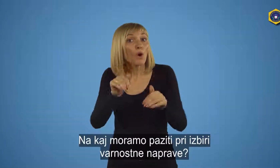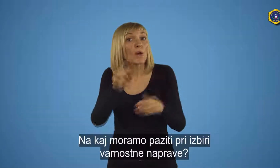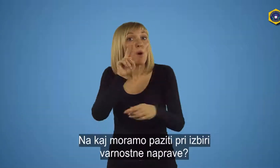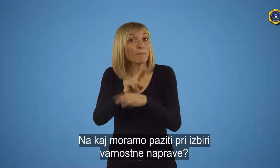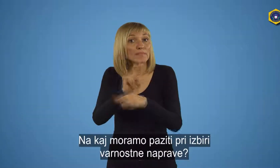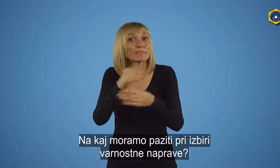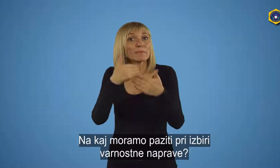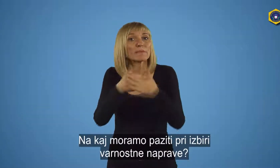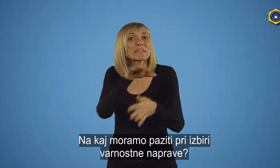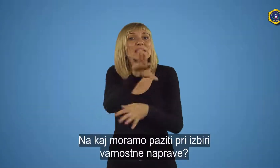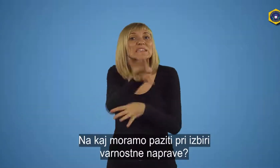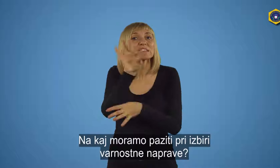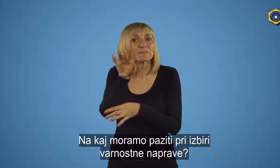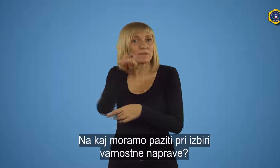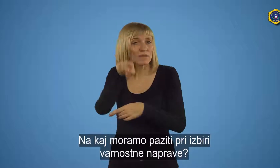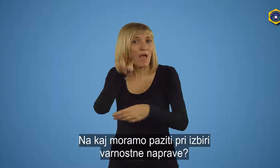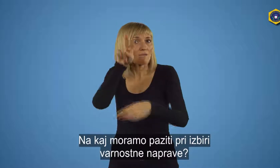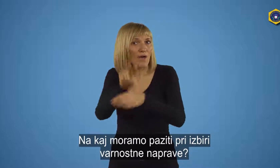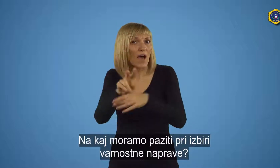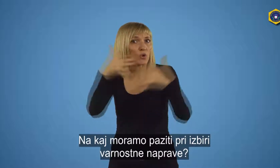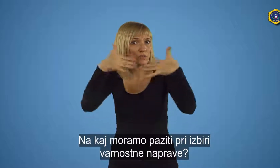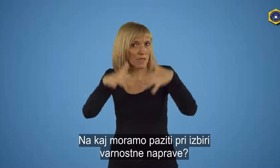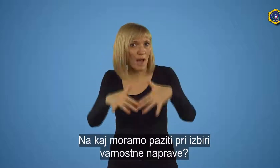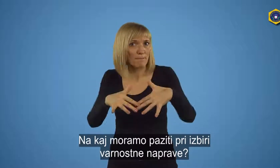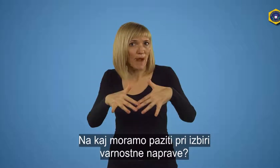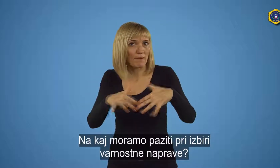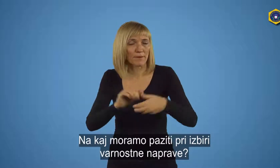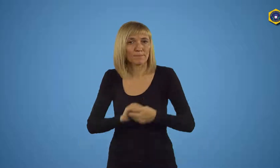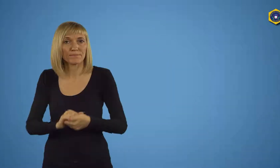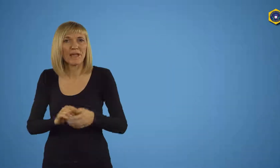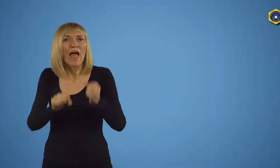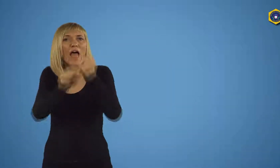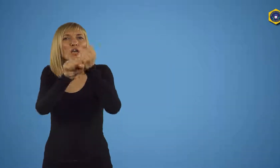Na kaj moramo paziti pri izbiri varnostne naprave?